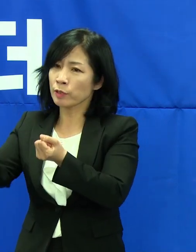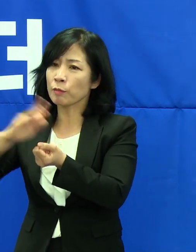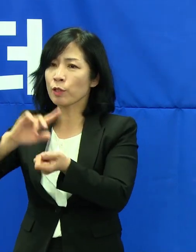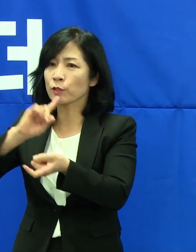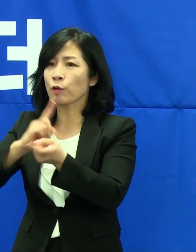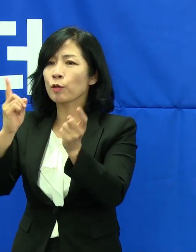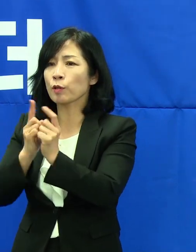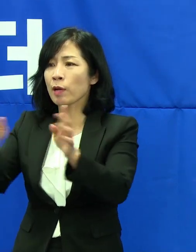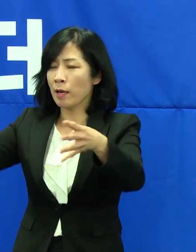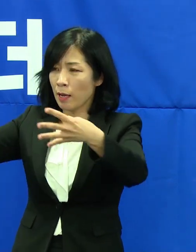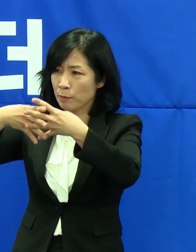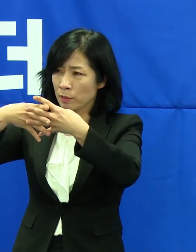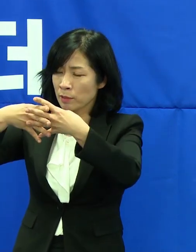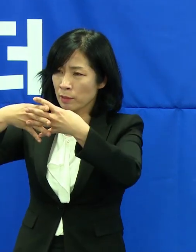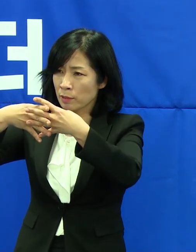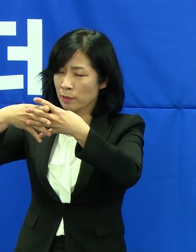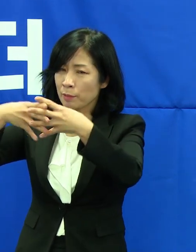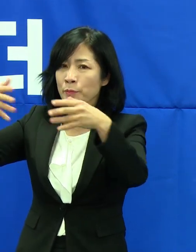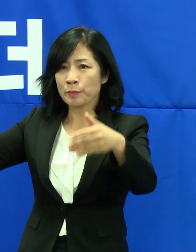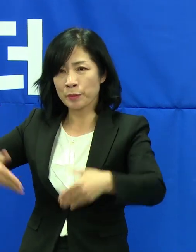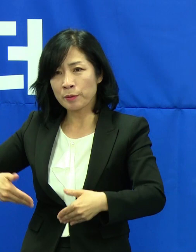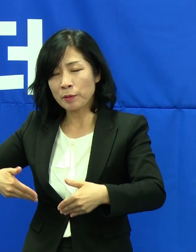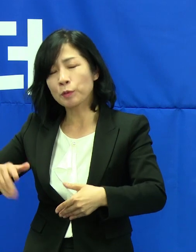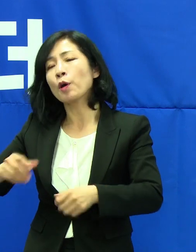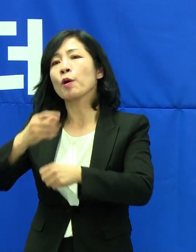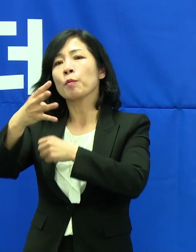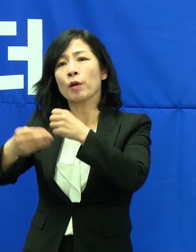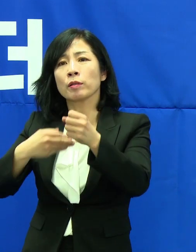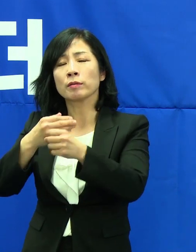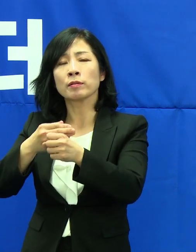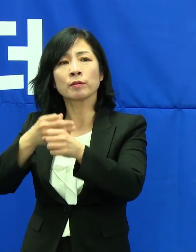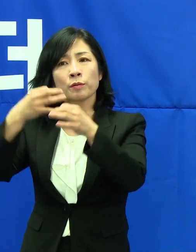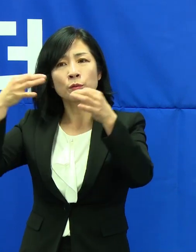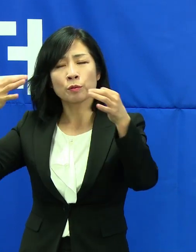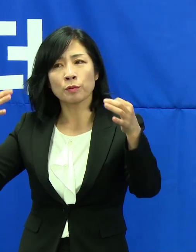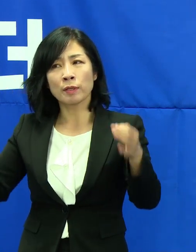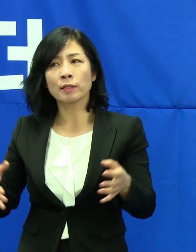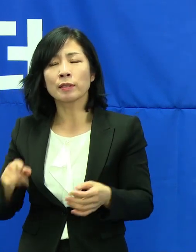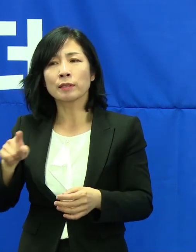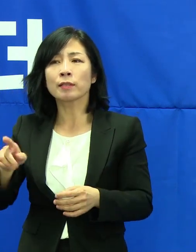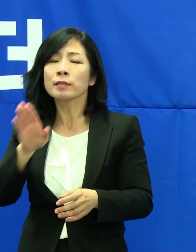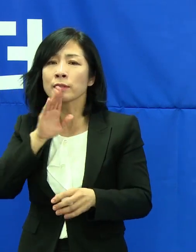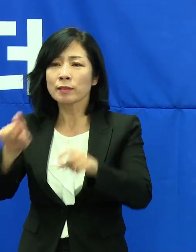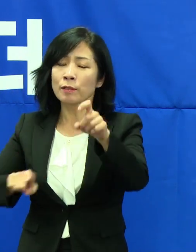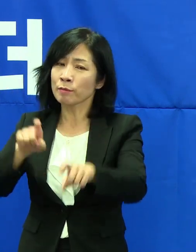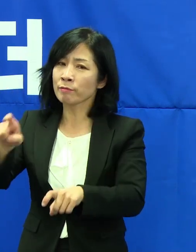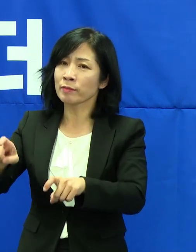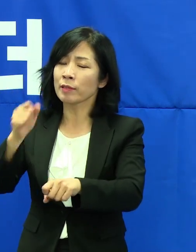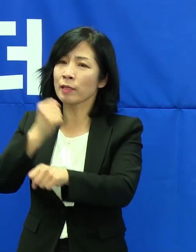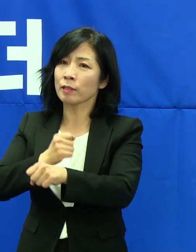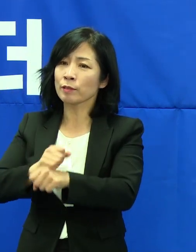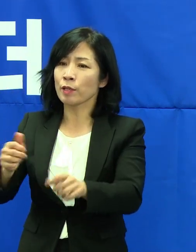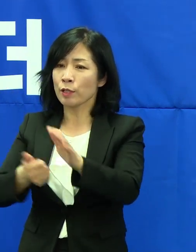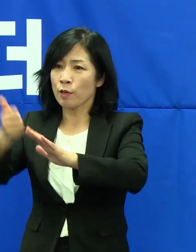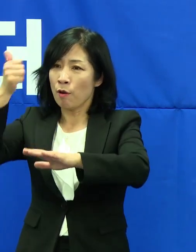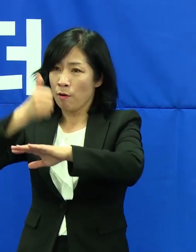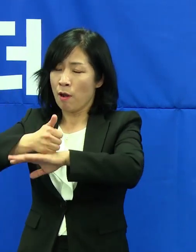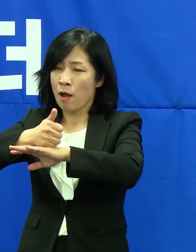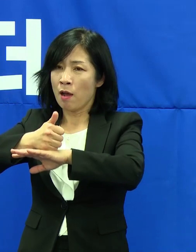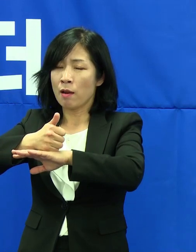합의를 이루고 그래서 최소한 몇 년 동안은 그 실천을 해서 그 결과를